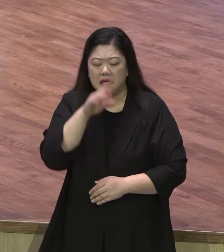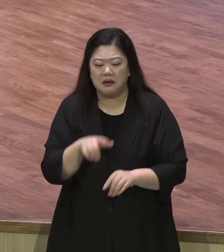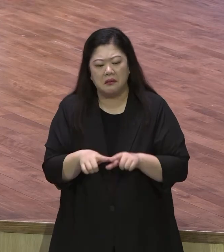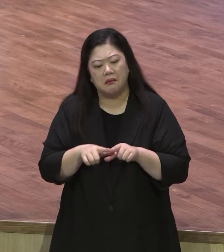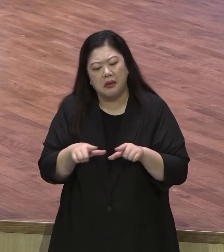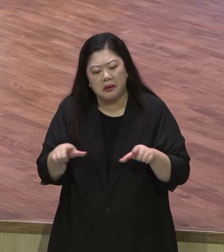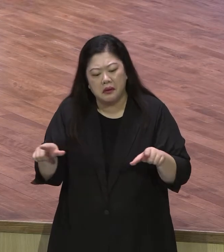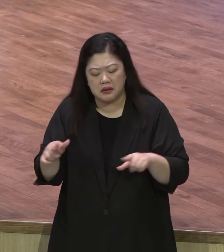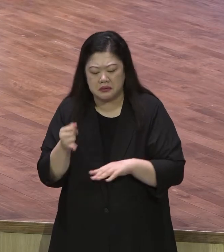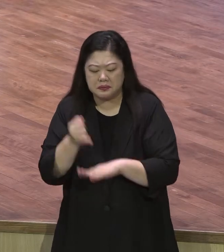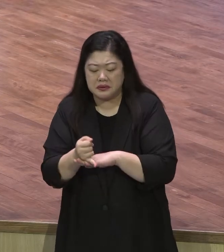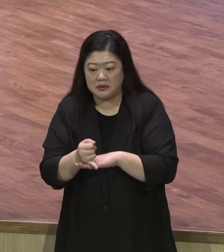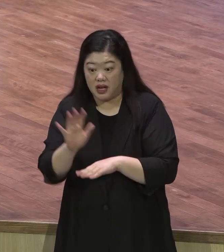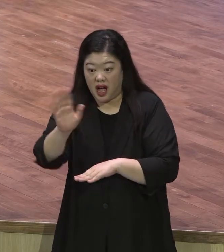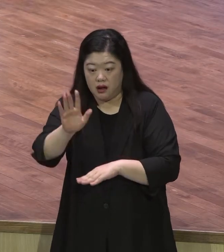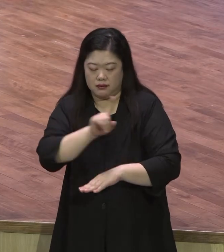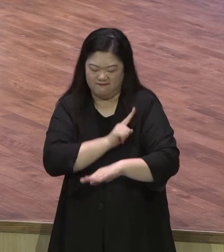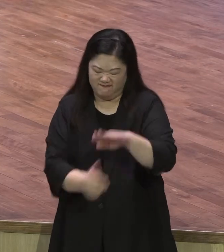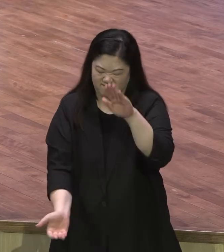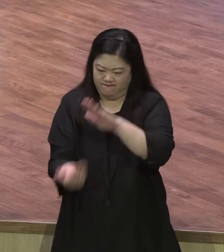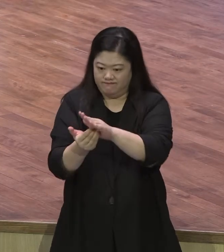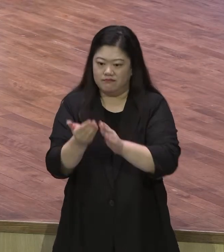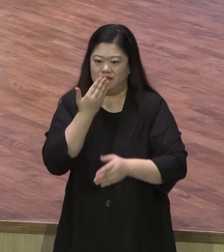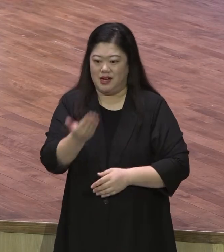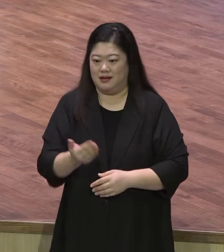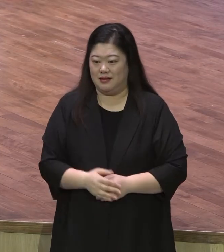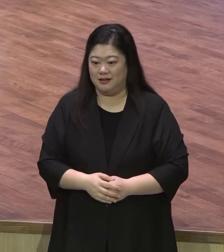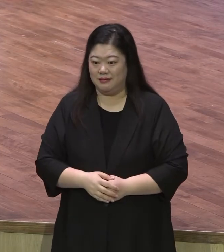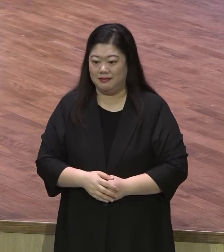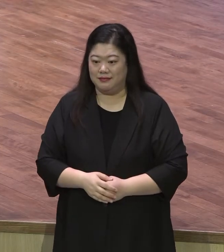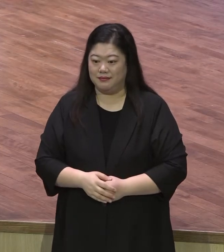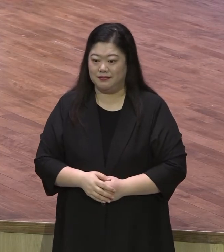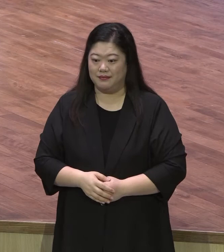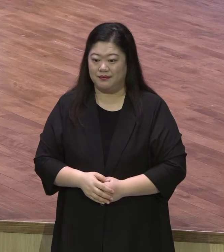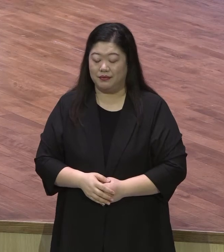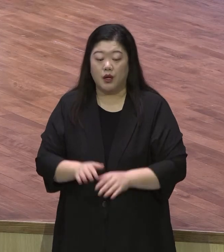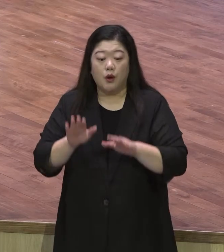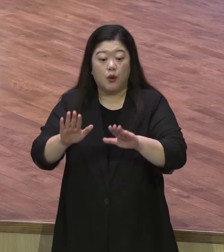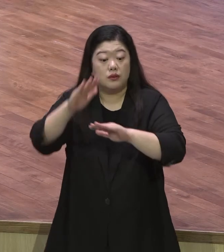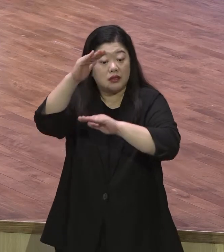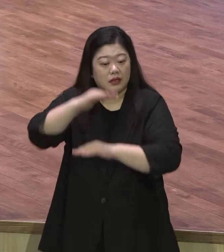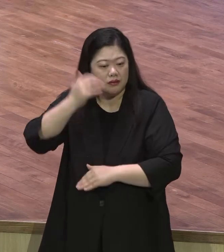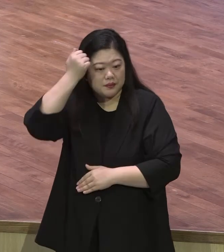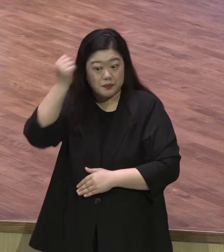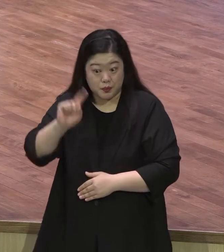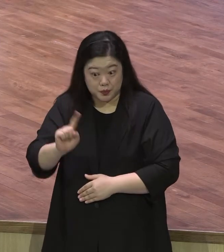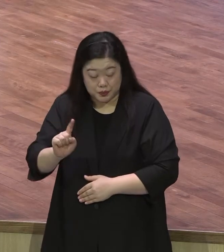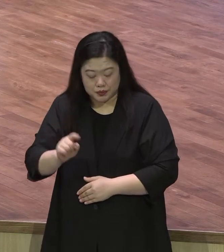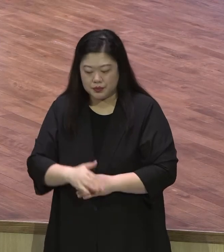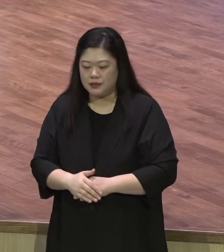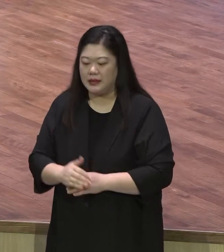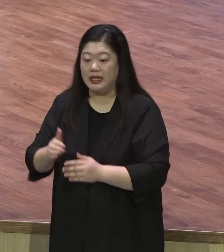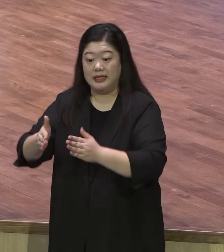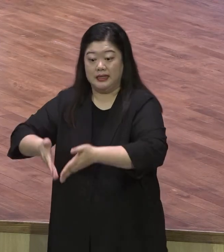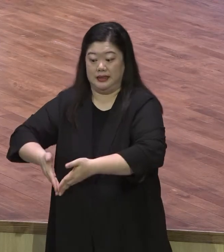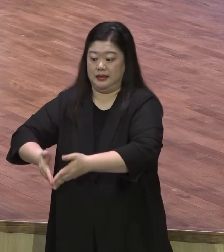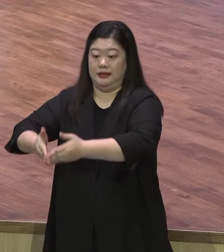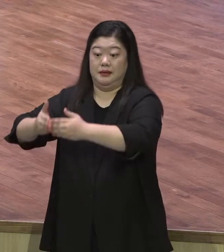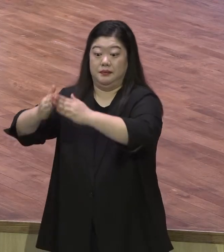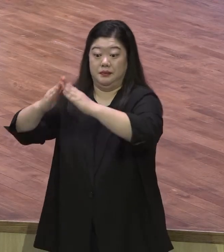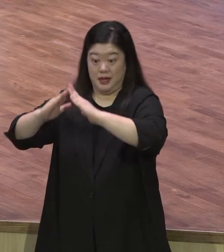사도 만들어줘요 특별히 오늘 본문을 통해서 놓치지 말아야 될 것은 반석 위에 집을 지어도